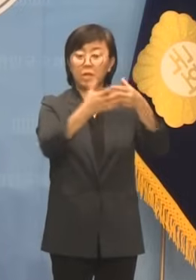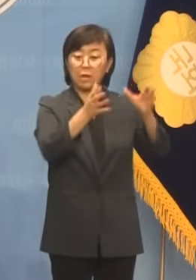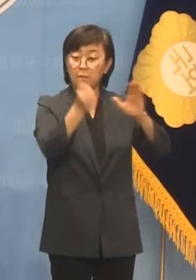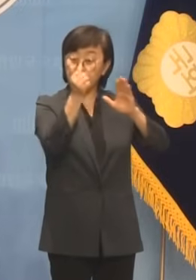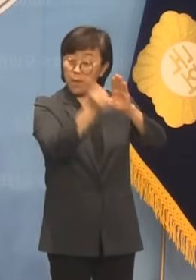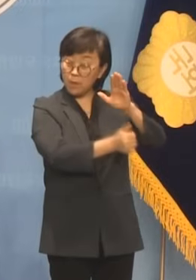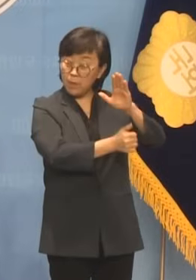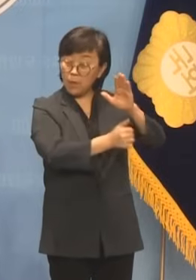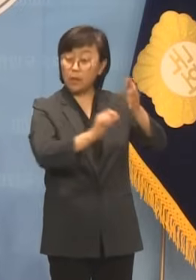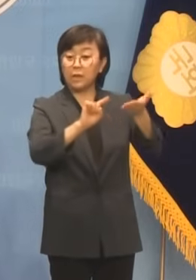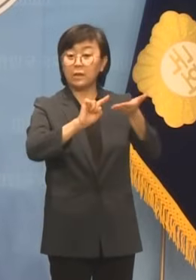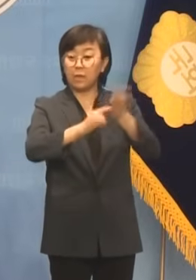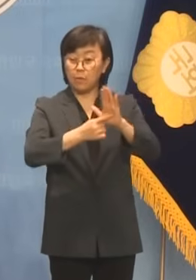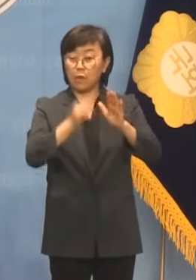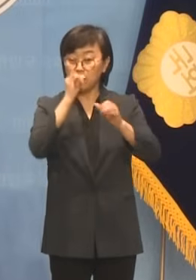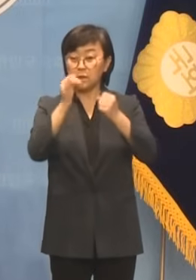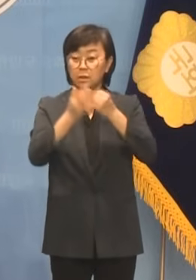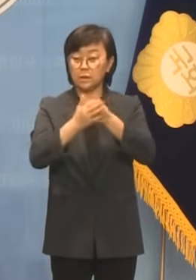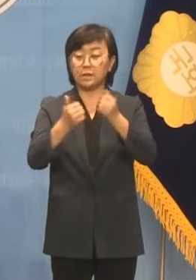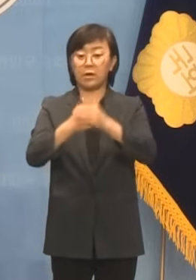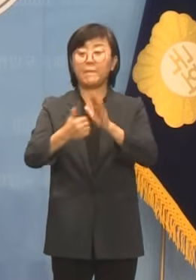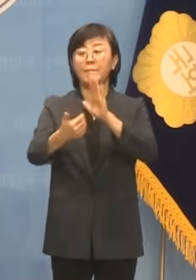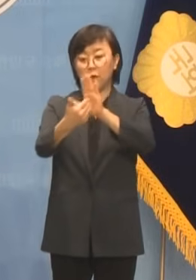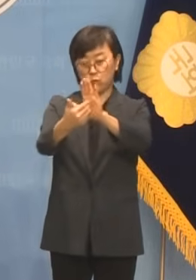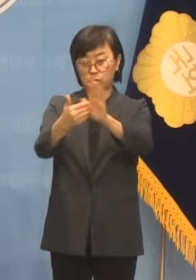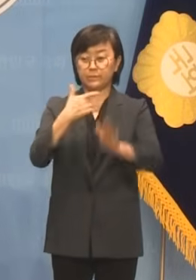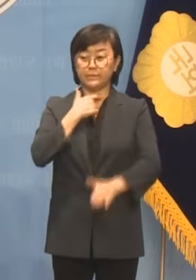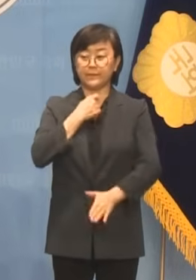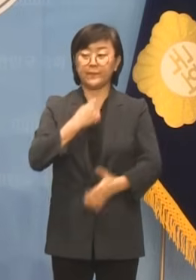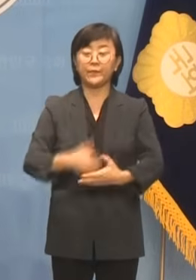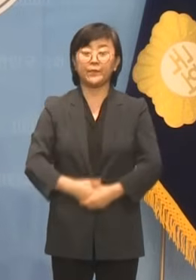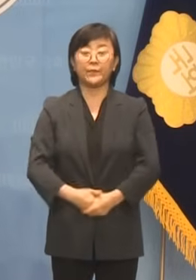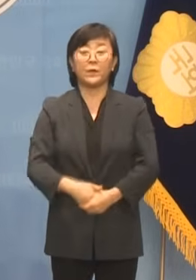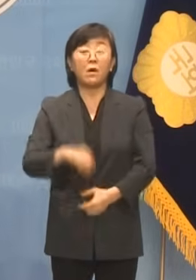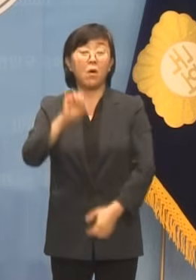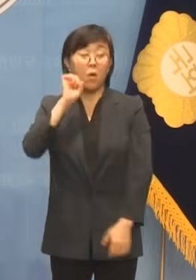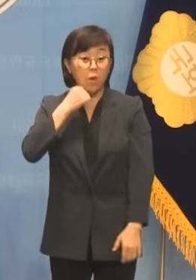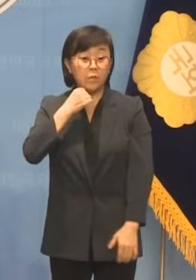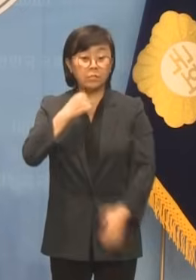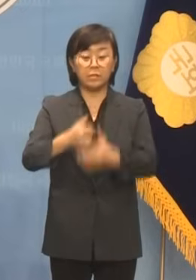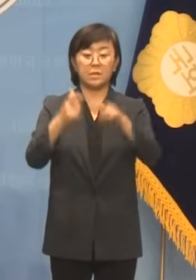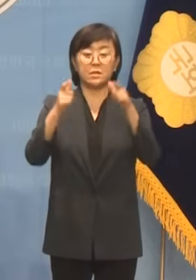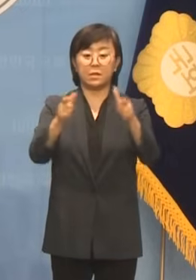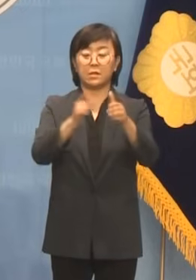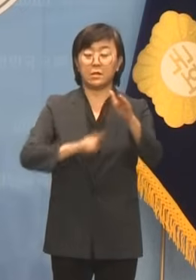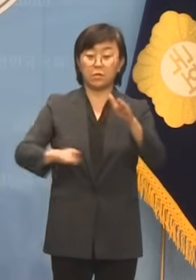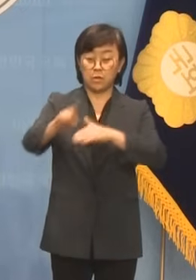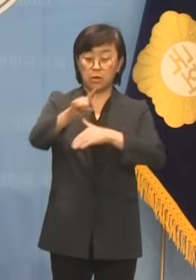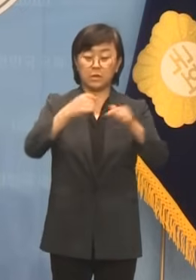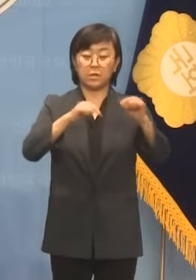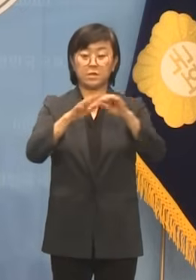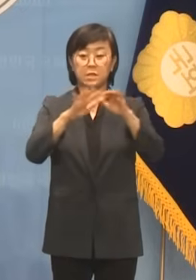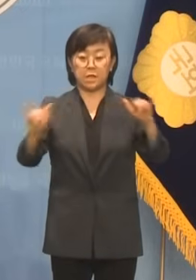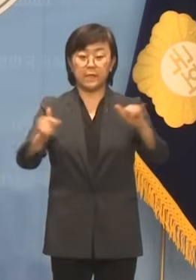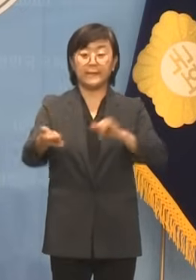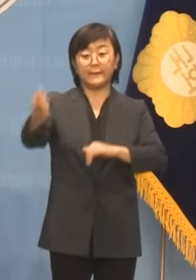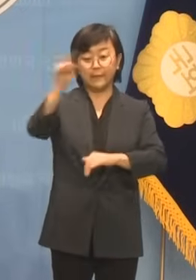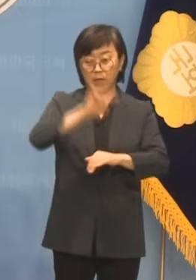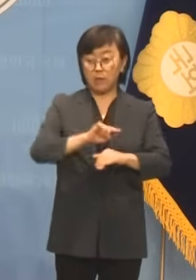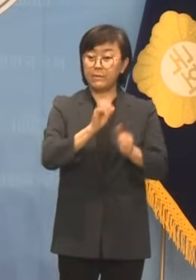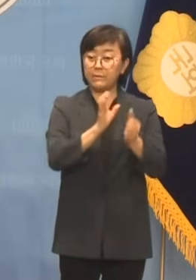패배를 상징하는 지역으로 자리매김하는 것을 막겠습니다. 어렵사리 지역을 이끌어온 선배 정치인의 바통을